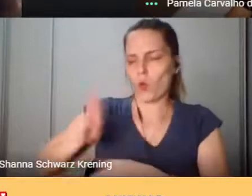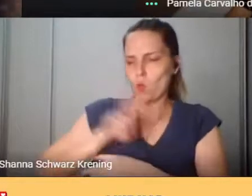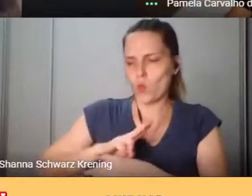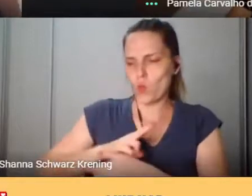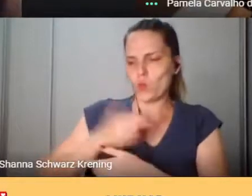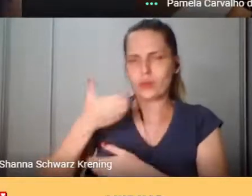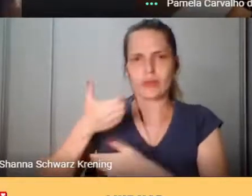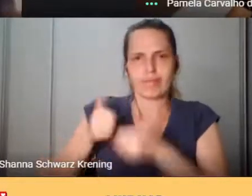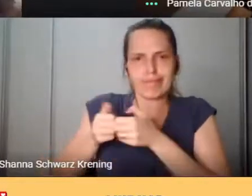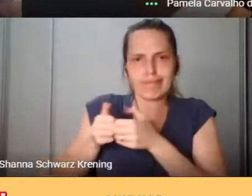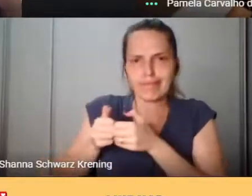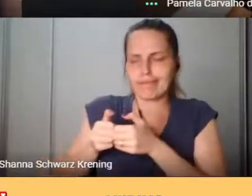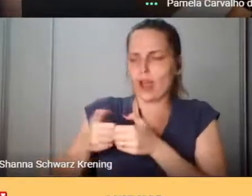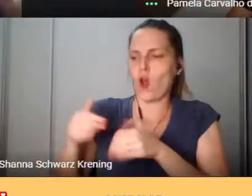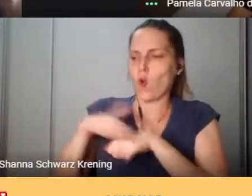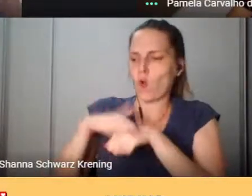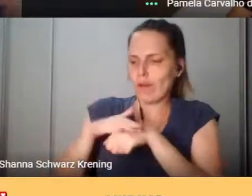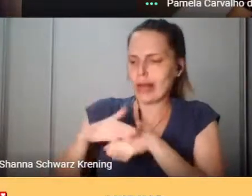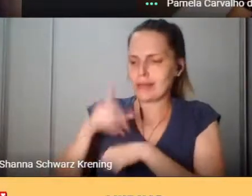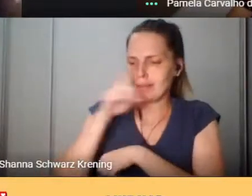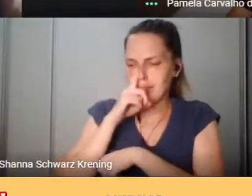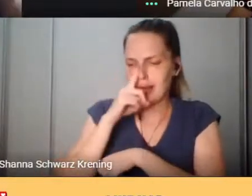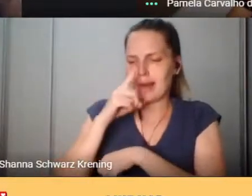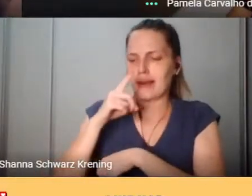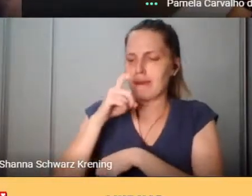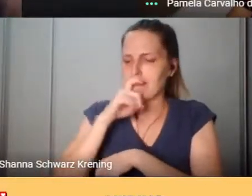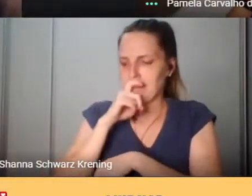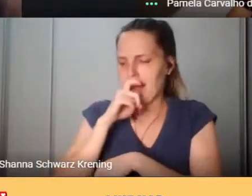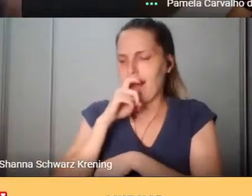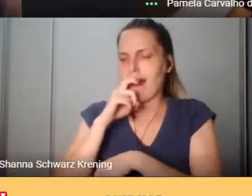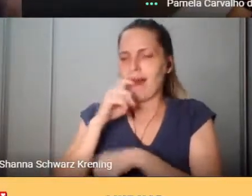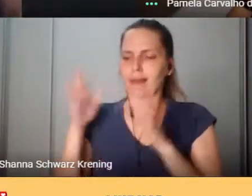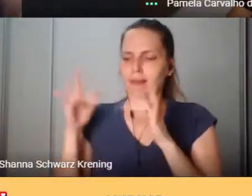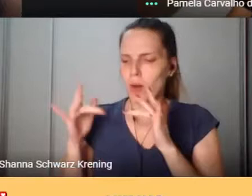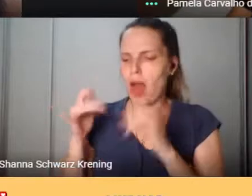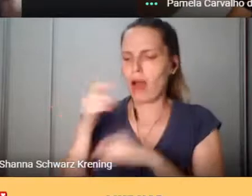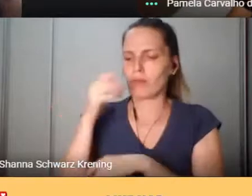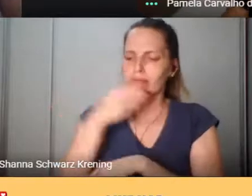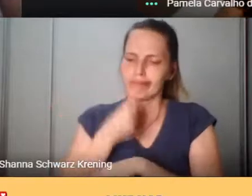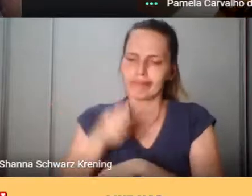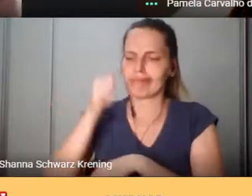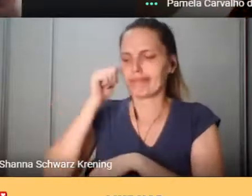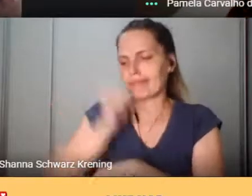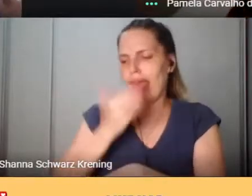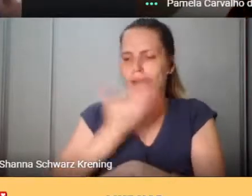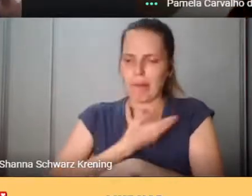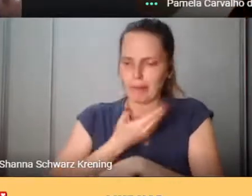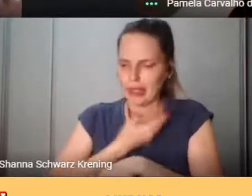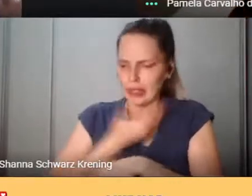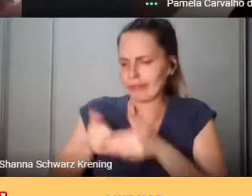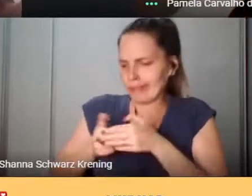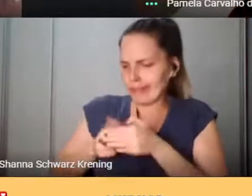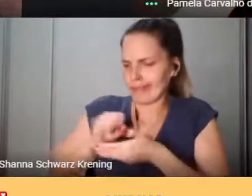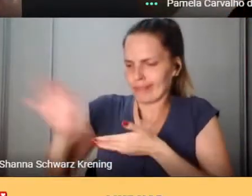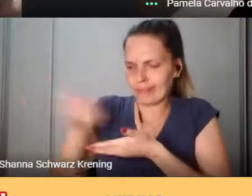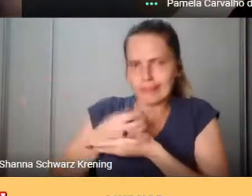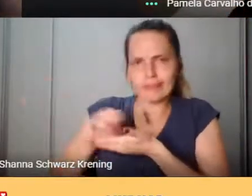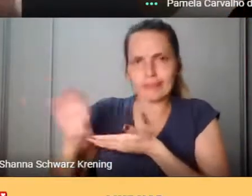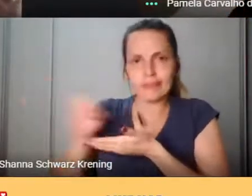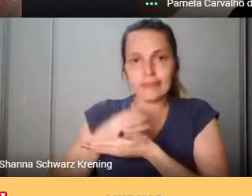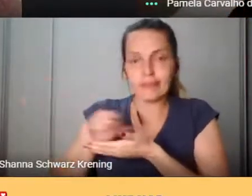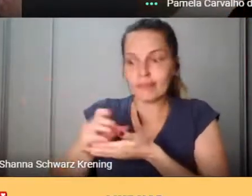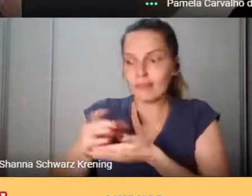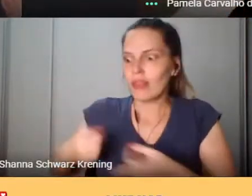falar com a mãe, com os amigos, com o namorado, com a namorada, né? E agora estou também tendo que utilizar como